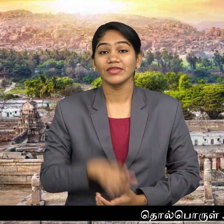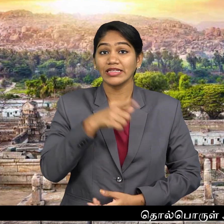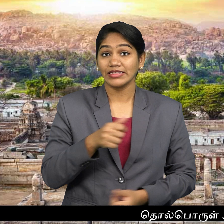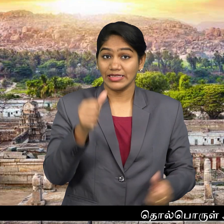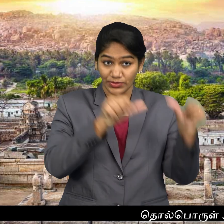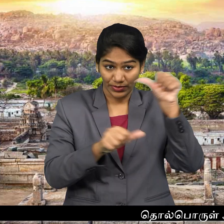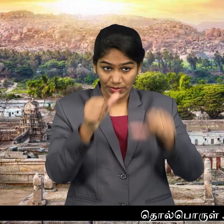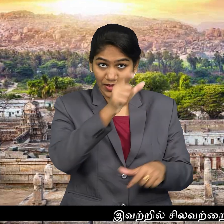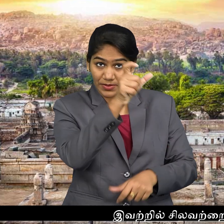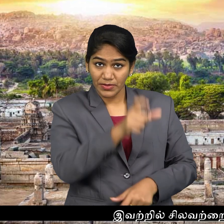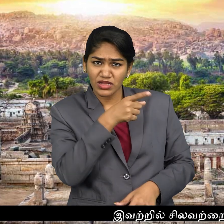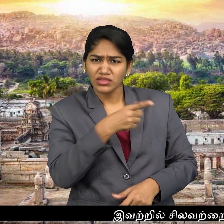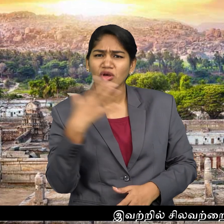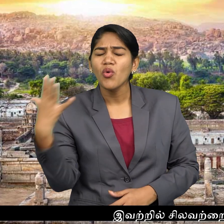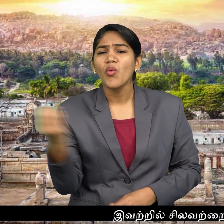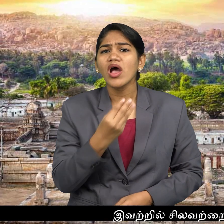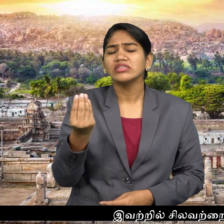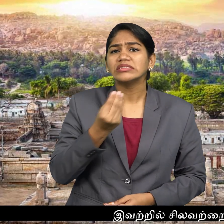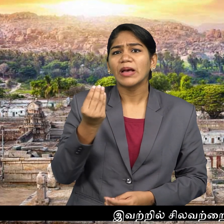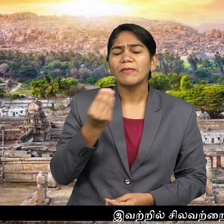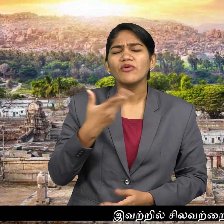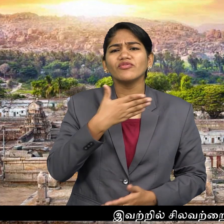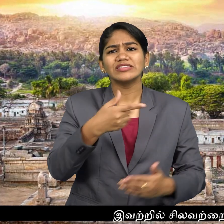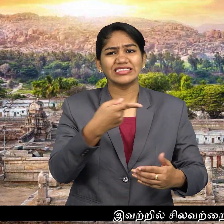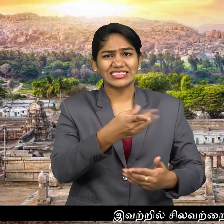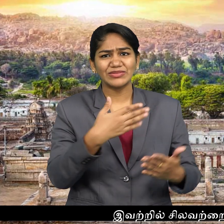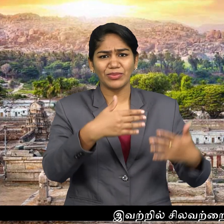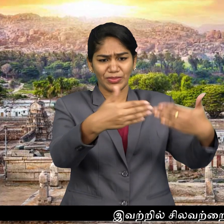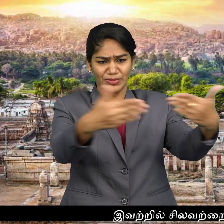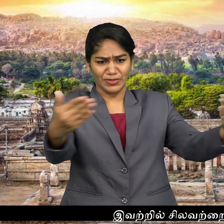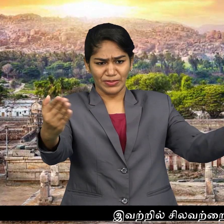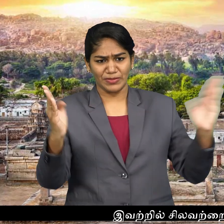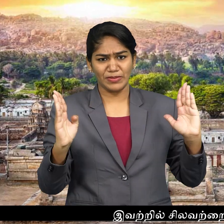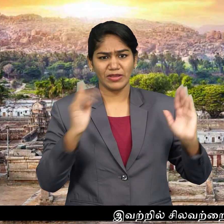தொல்பொருள் ஆராய்ச்சியாளர்கள் இவற்றில் சிலவற்றை கண்டுபிடித்துள்ளனர்.